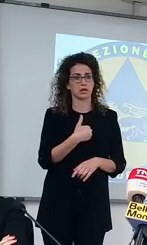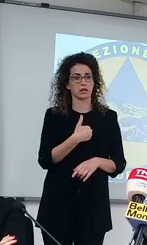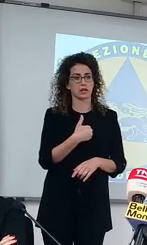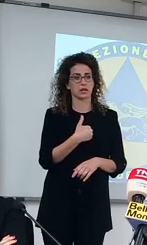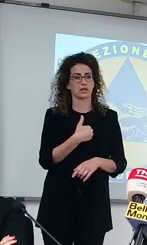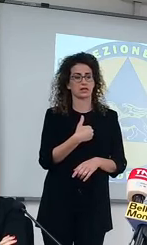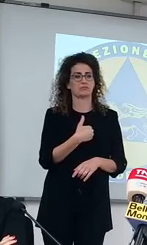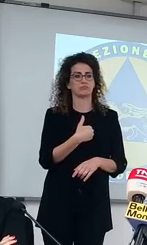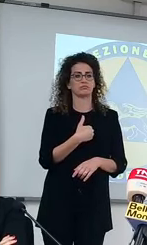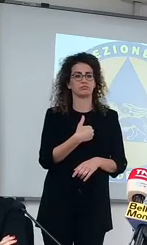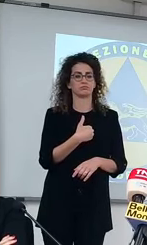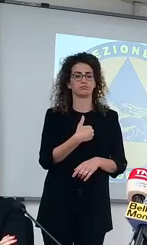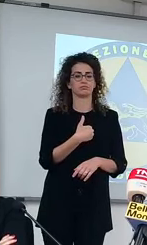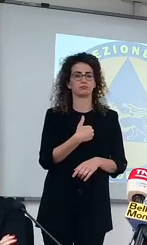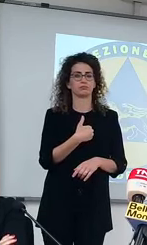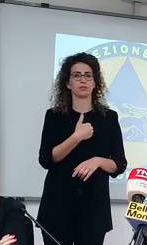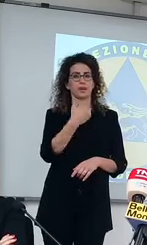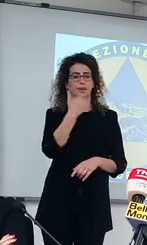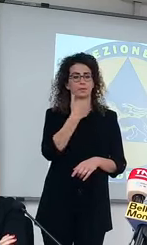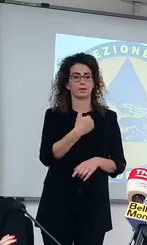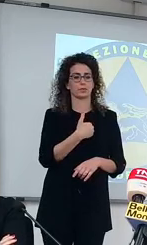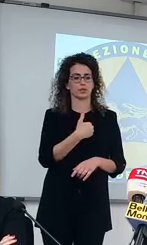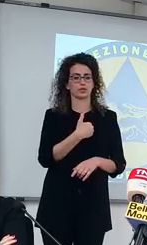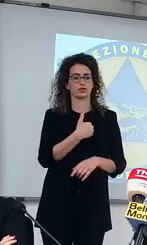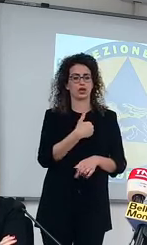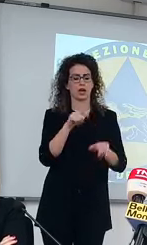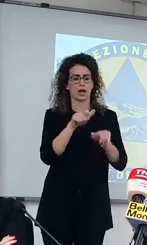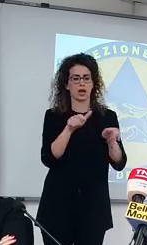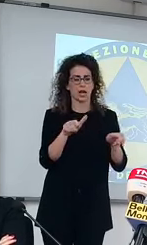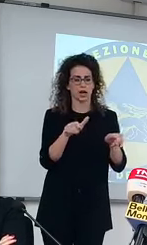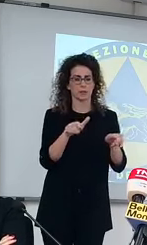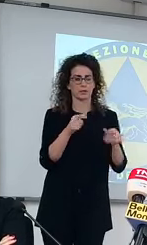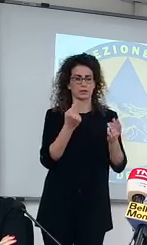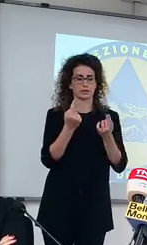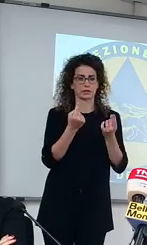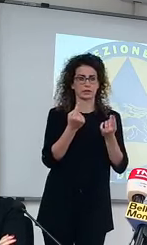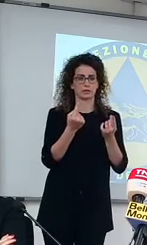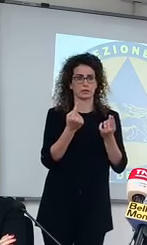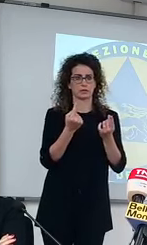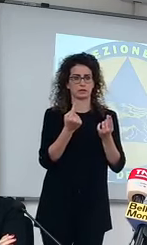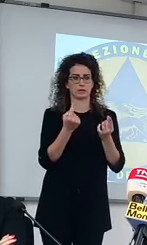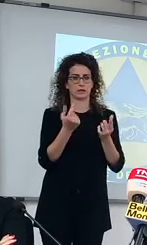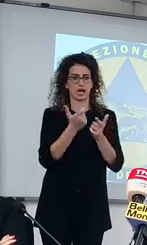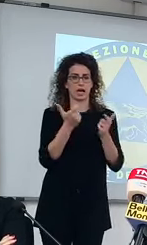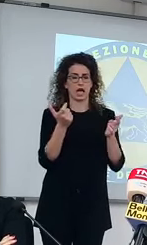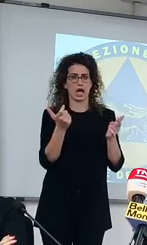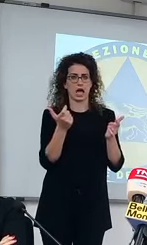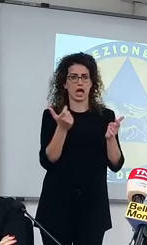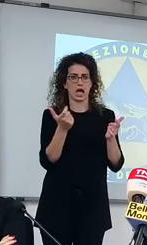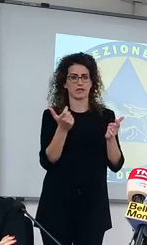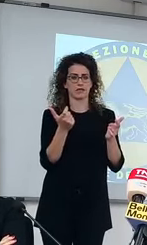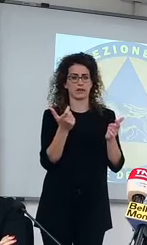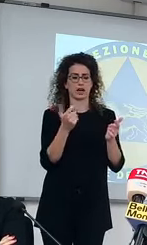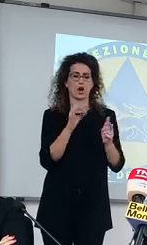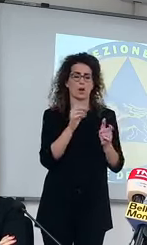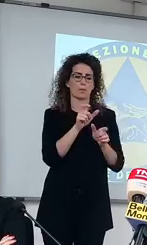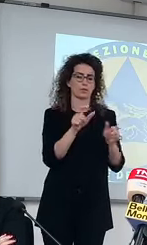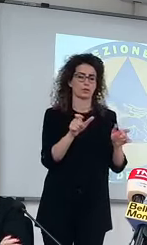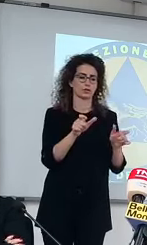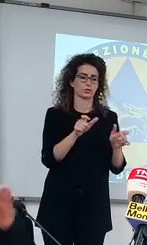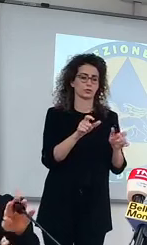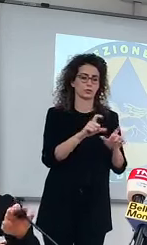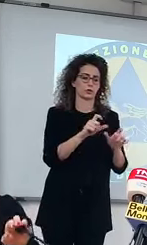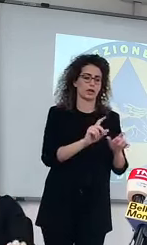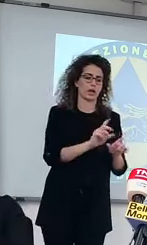di casi, faceva il calcolo di questi casi, per questa eterologa piuttosto che. Allora, ci sono